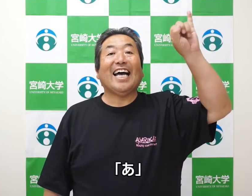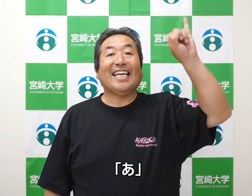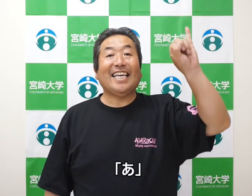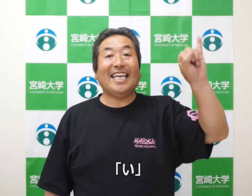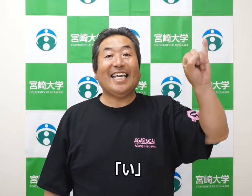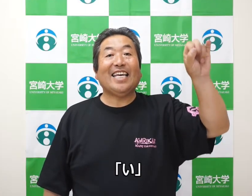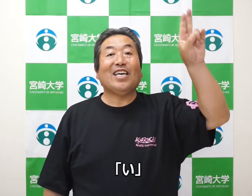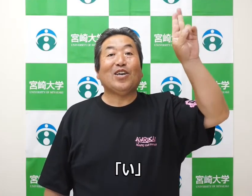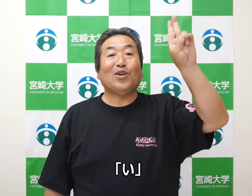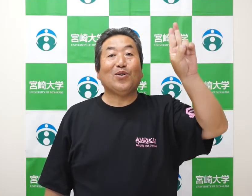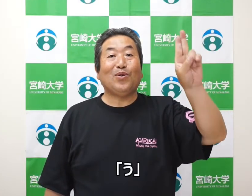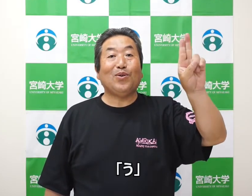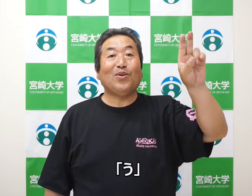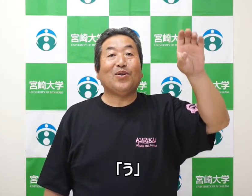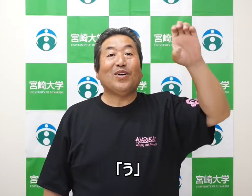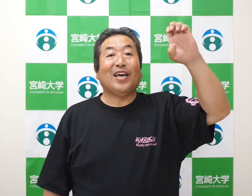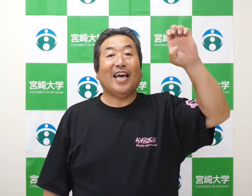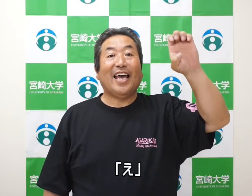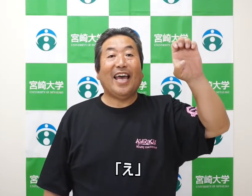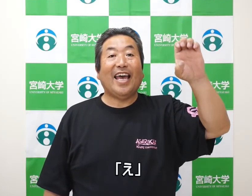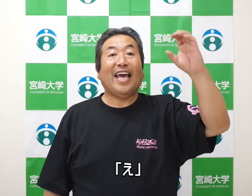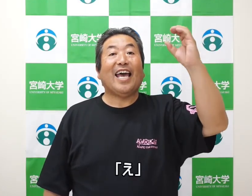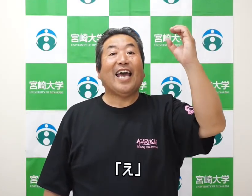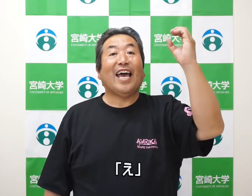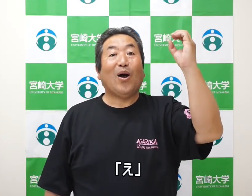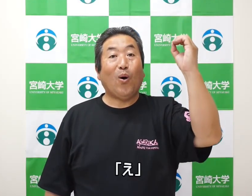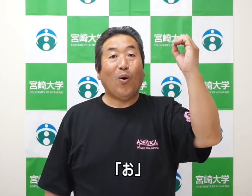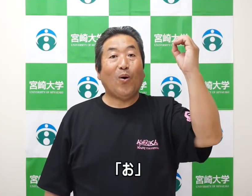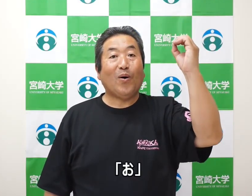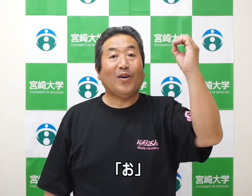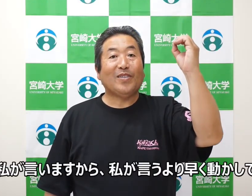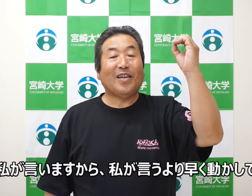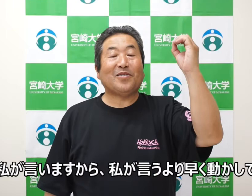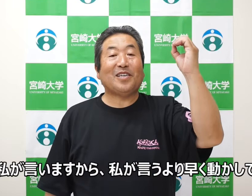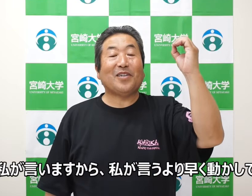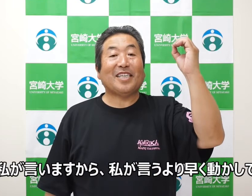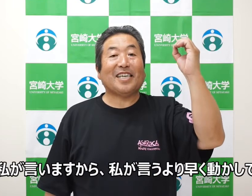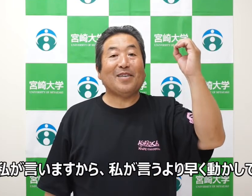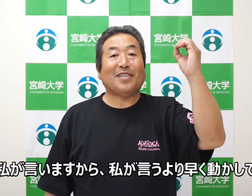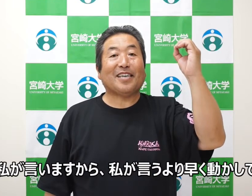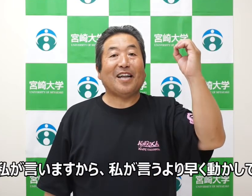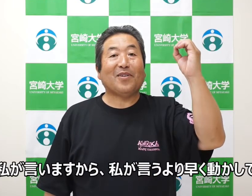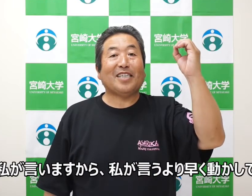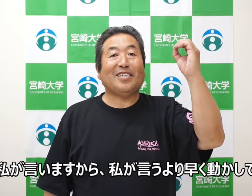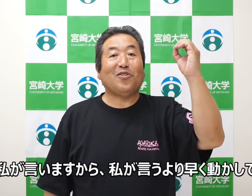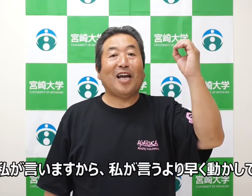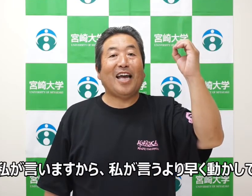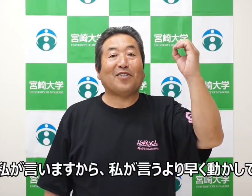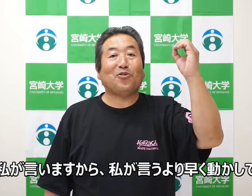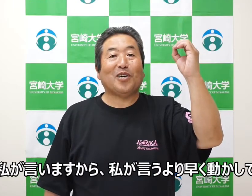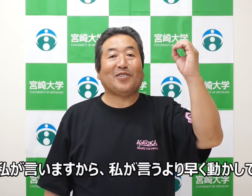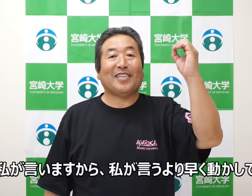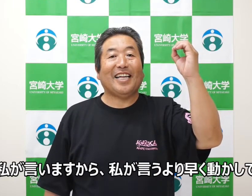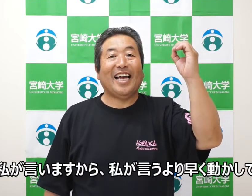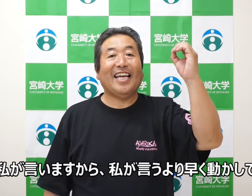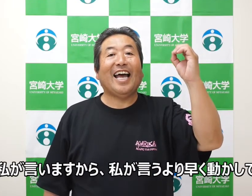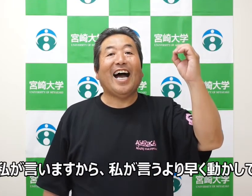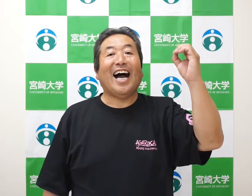い、う、え、お。じゃあ次私が言いますから、私より早く動かしてくださいね。あ、